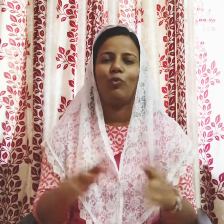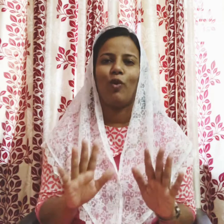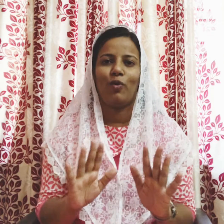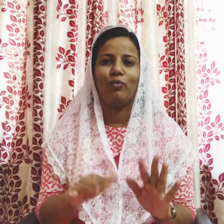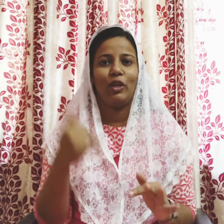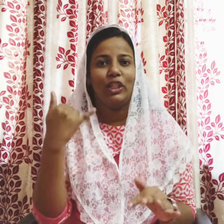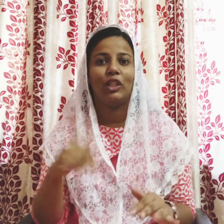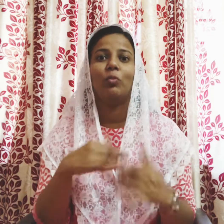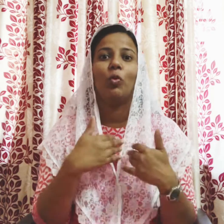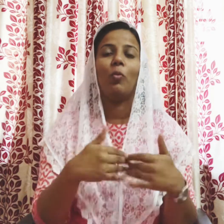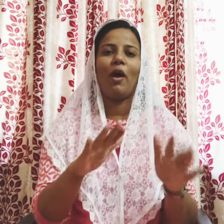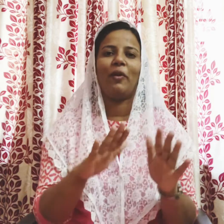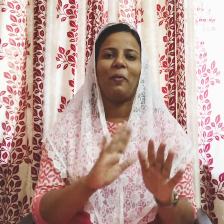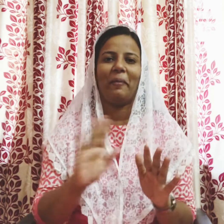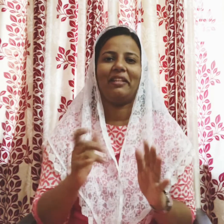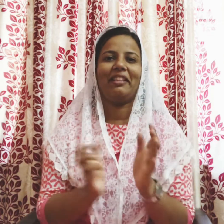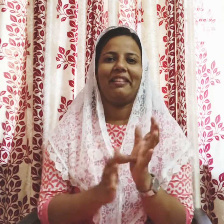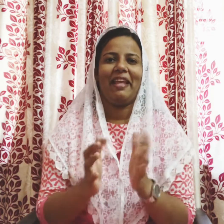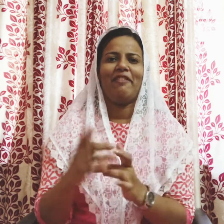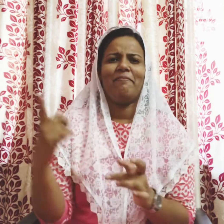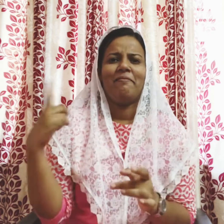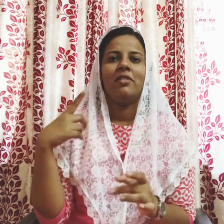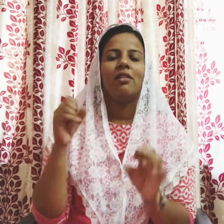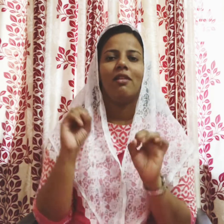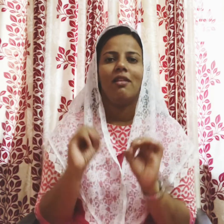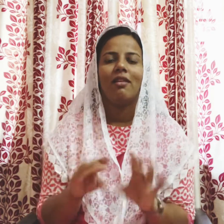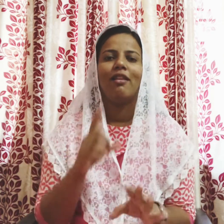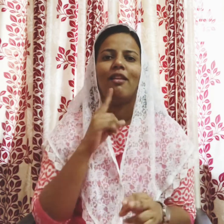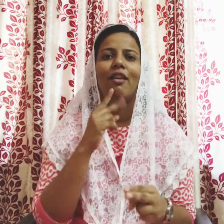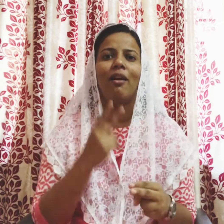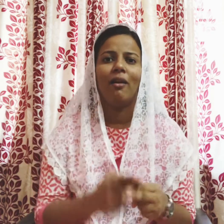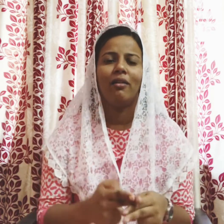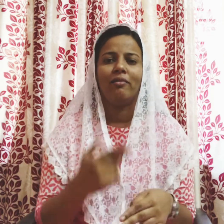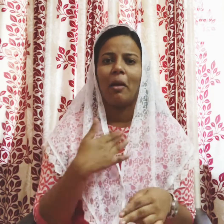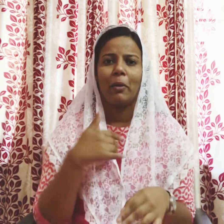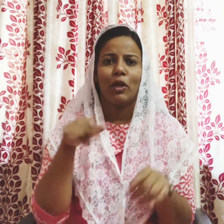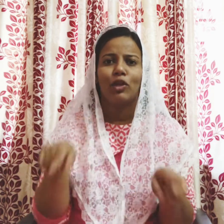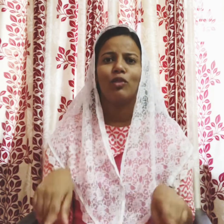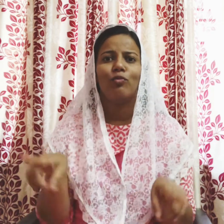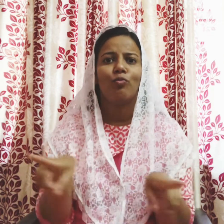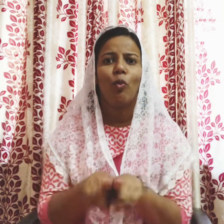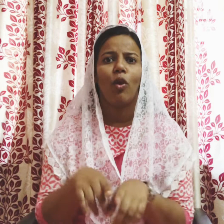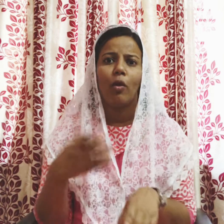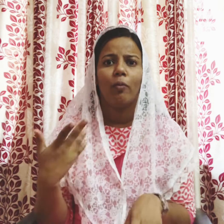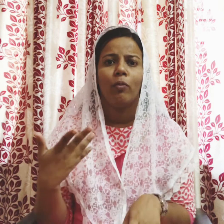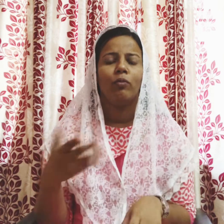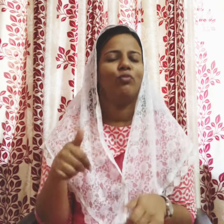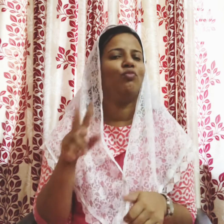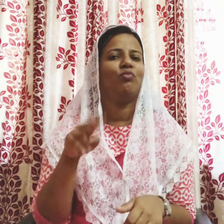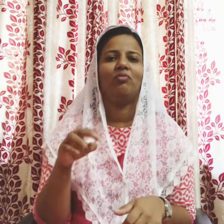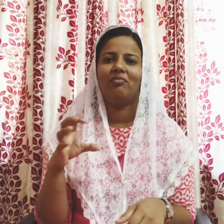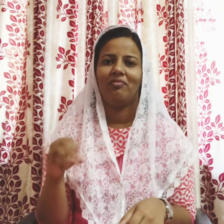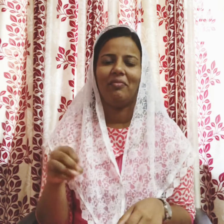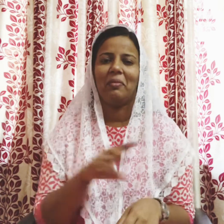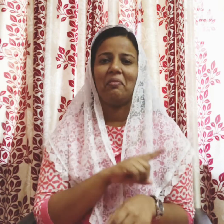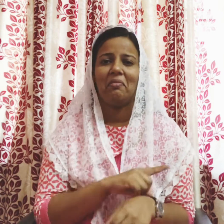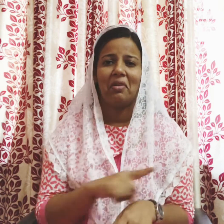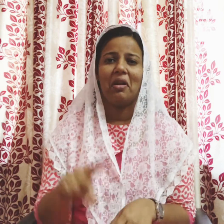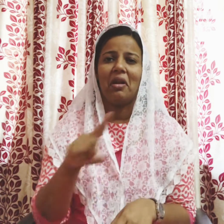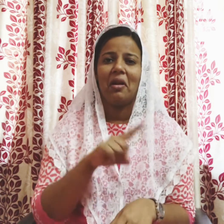വിഴുങ്ങിക്കളയുമായിരുന്നു. യഹോവ നമ്മുടെ പക്ഷത്തിലായിരുന്നുവെങ്കിൽ നമുക്ക് ഇന്ന് ആയിരിക്കുന്ന അവസ്ഥയിൽ എത്തിച്ചേരുവാൻ കഴിയുകയില്ലായിരുന്നു. എപ്പോഴും നമ്മുടെ